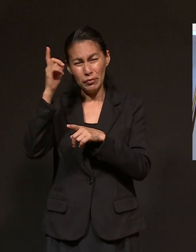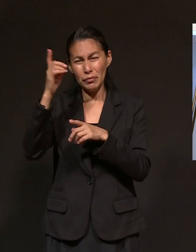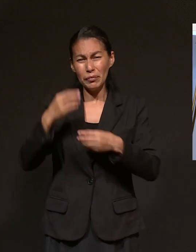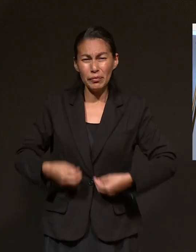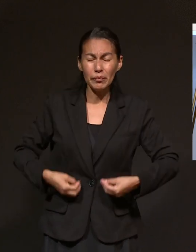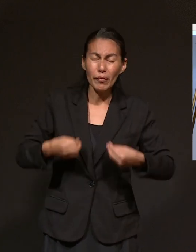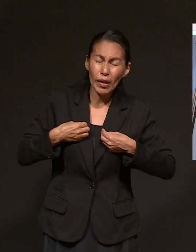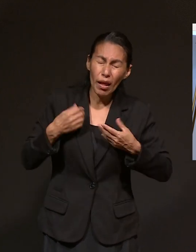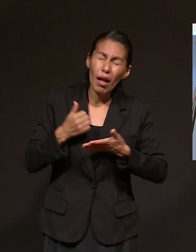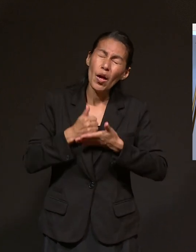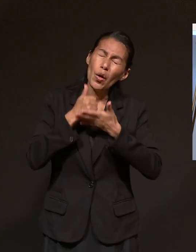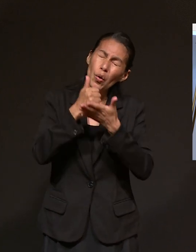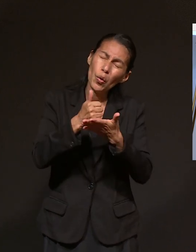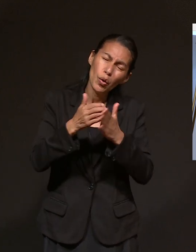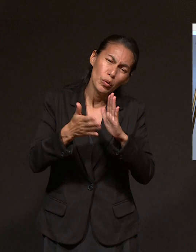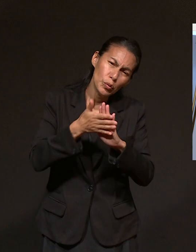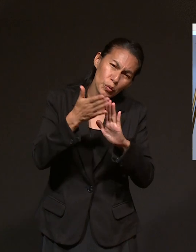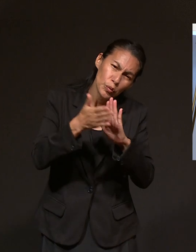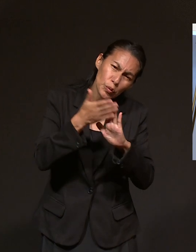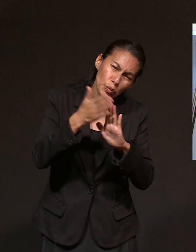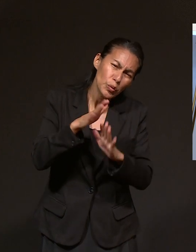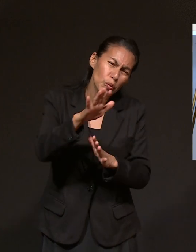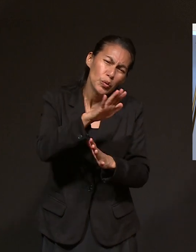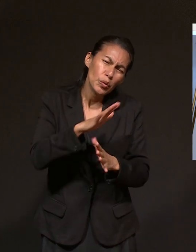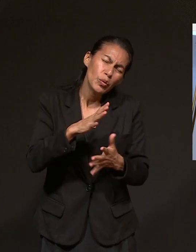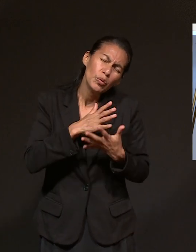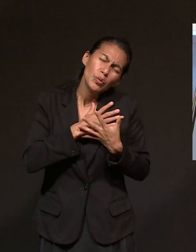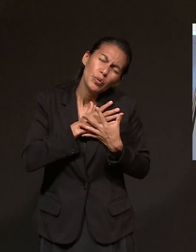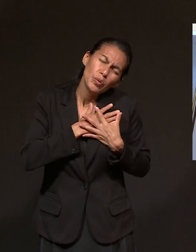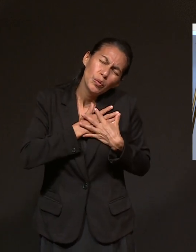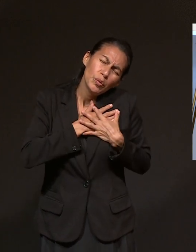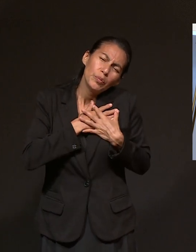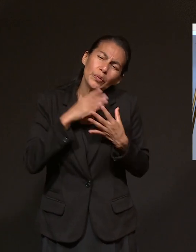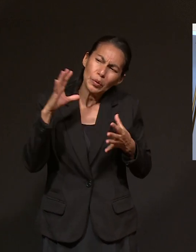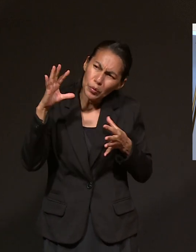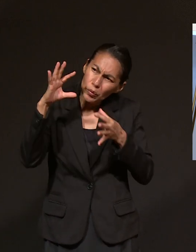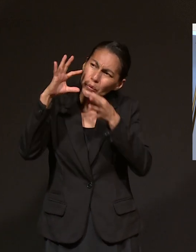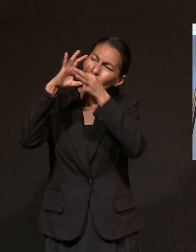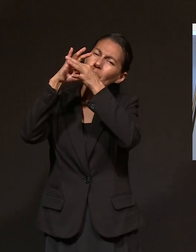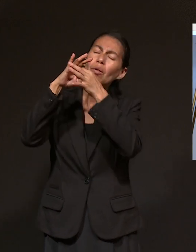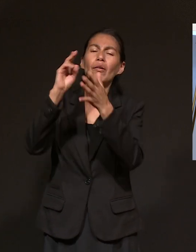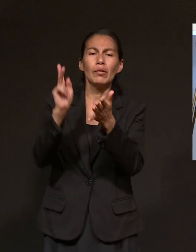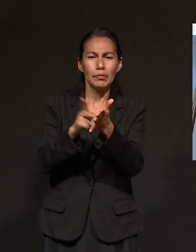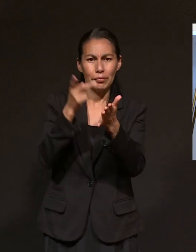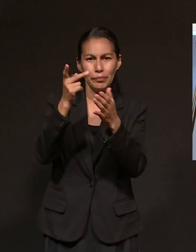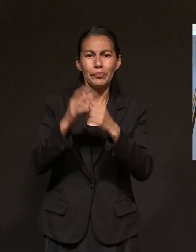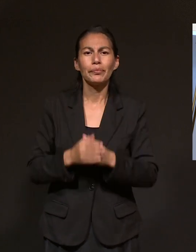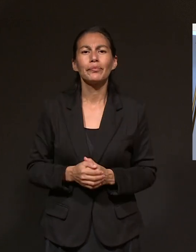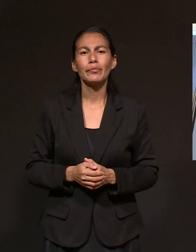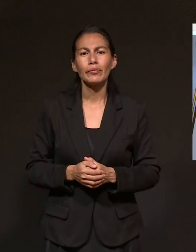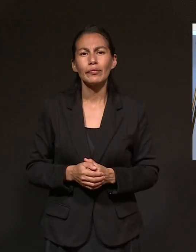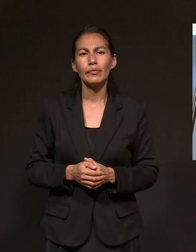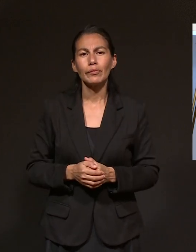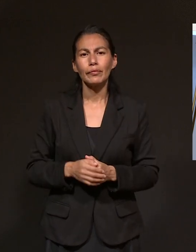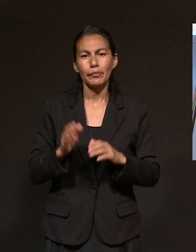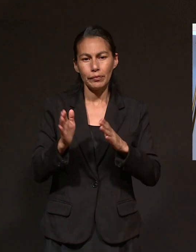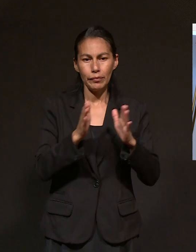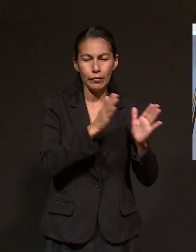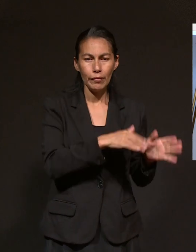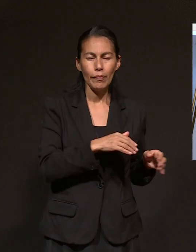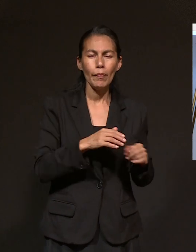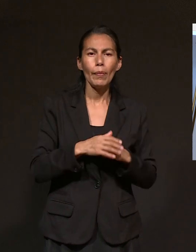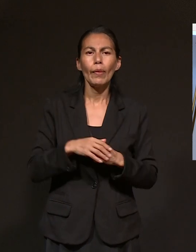Para que Dios restaure su vida Y vuelva a la iglesia y a los brazos de Jesús Amén